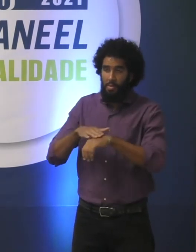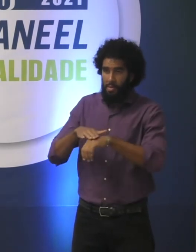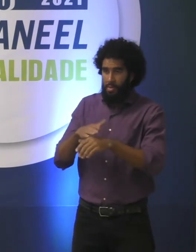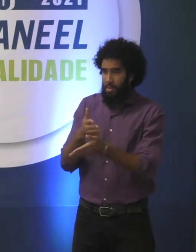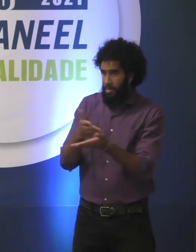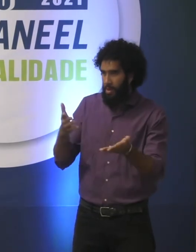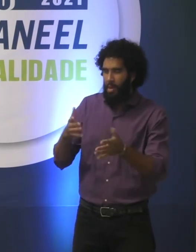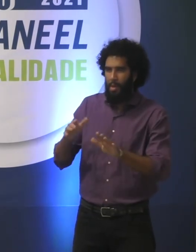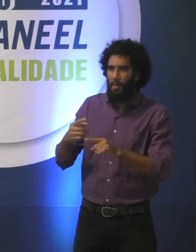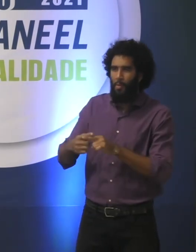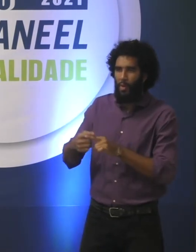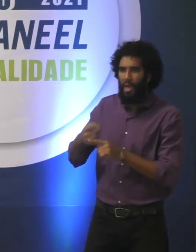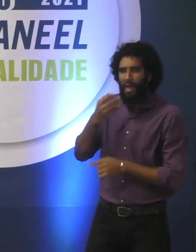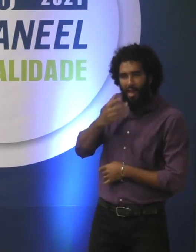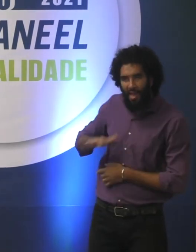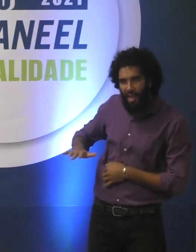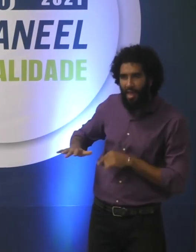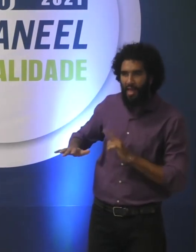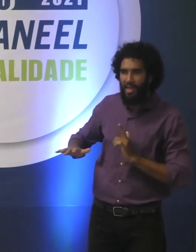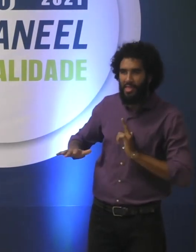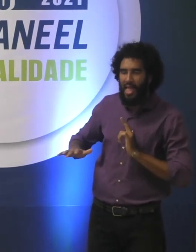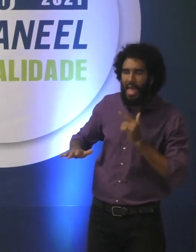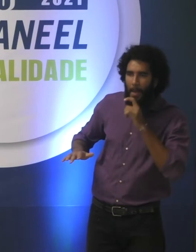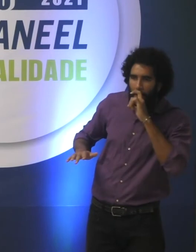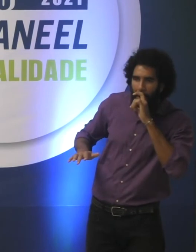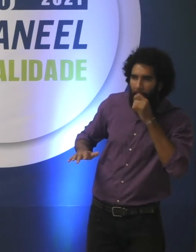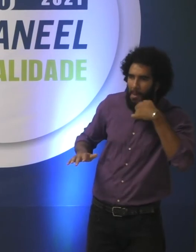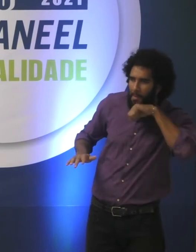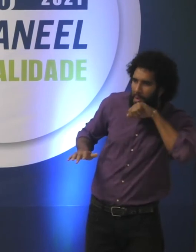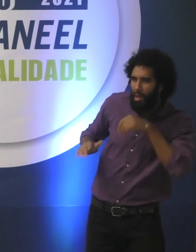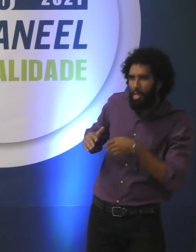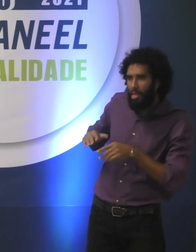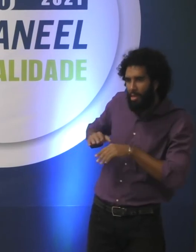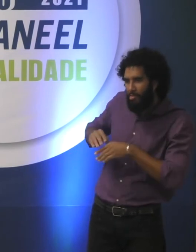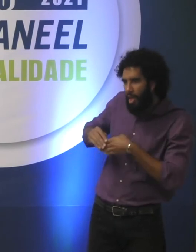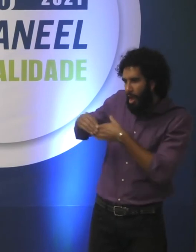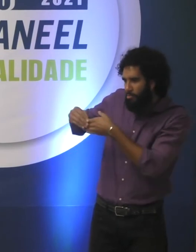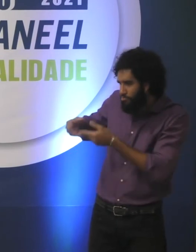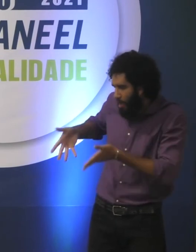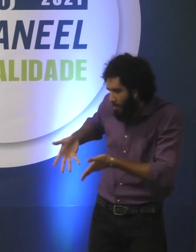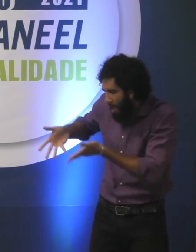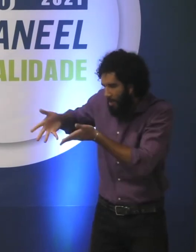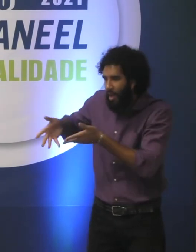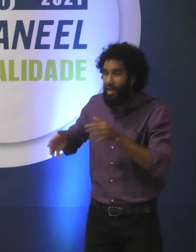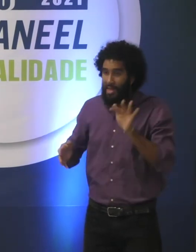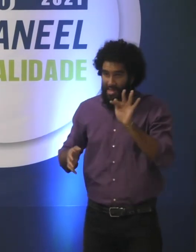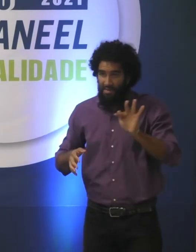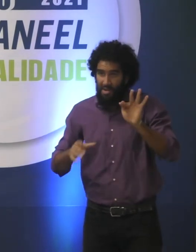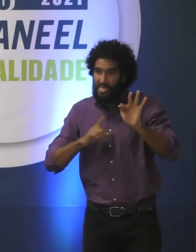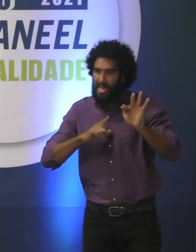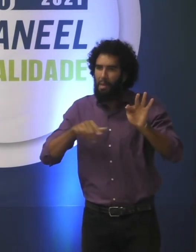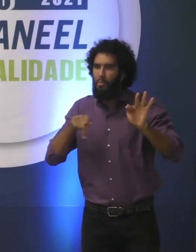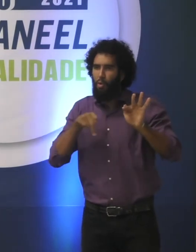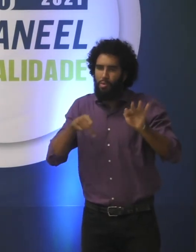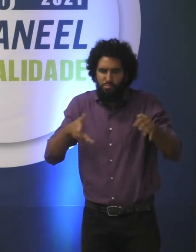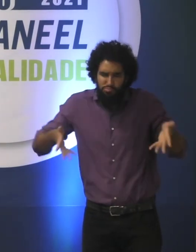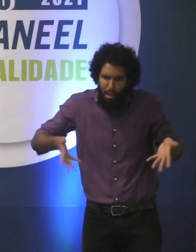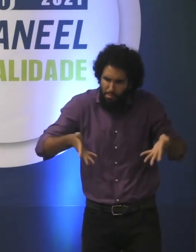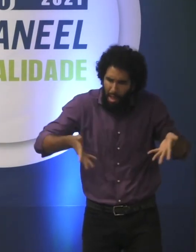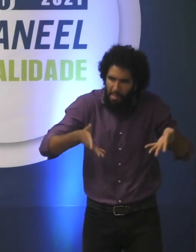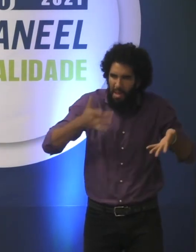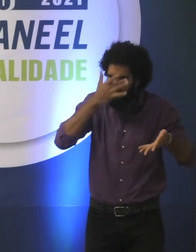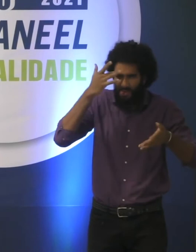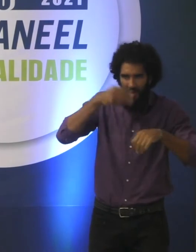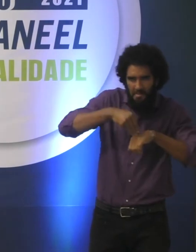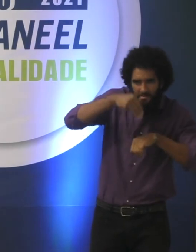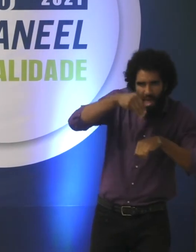gente é criança, a gente tem os pais que são um guia, quando a gente está na faculdade, a gente tem os professores, que são os mestres,